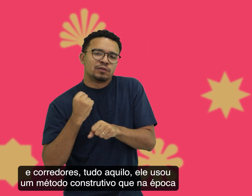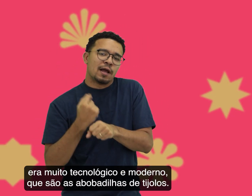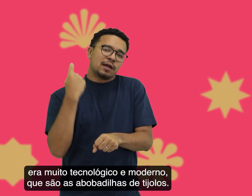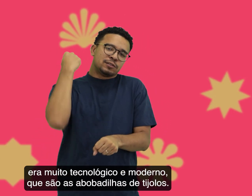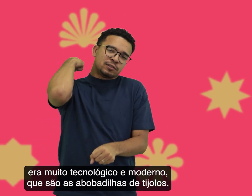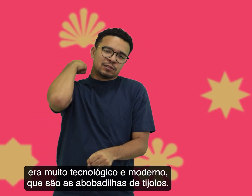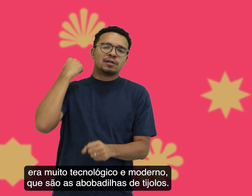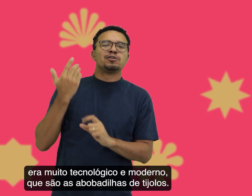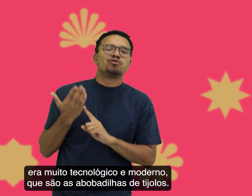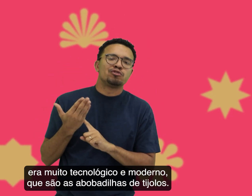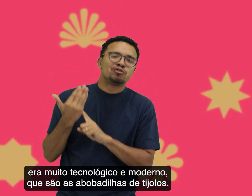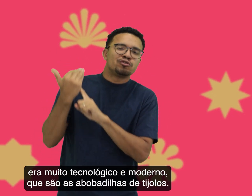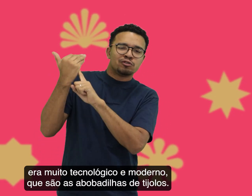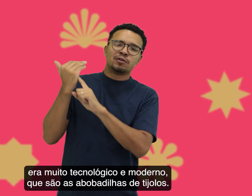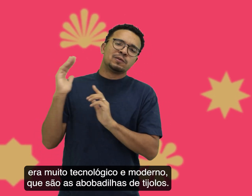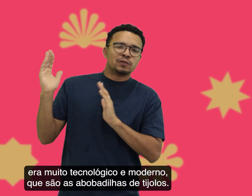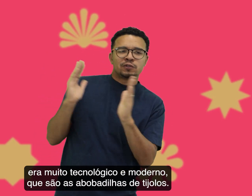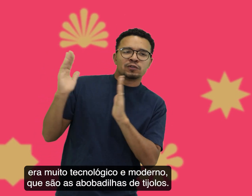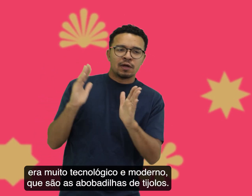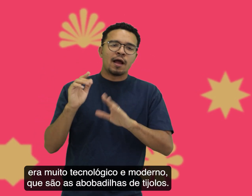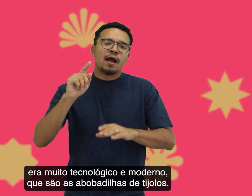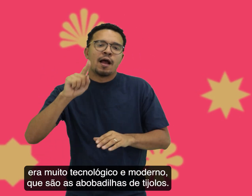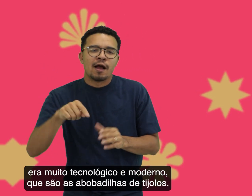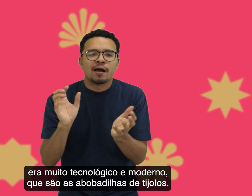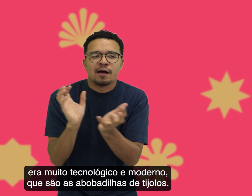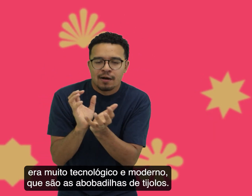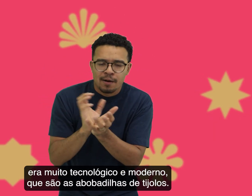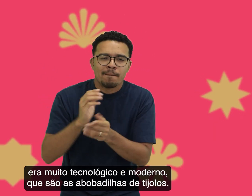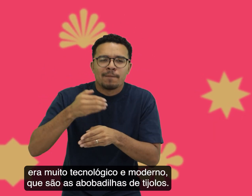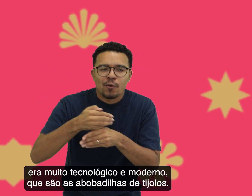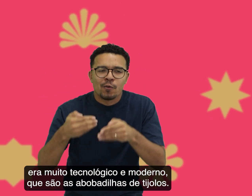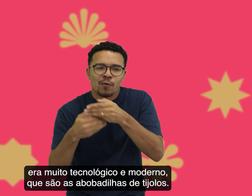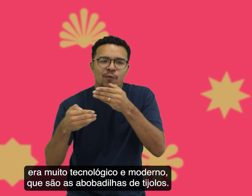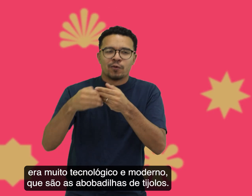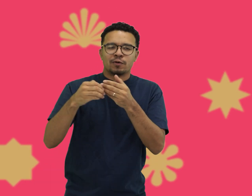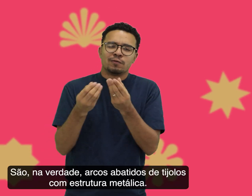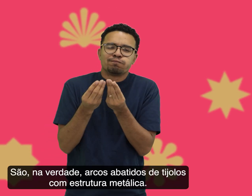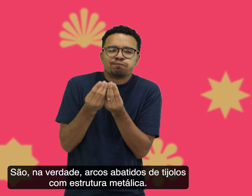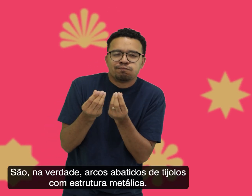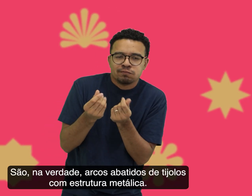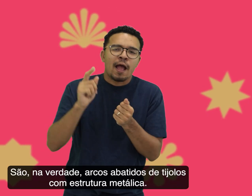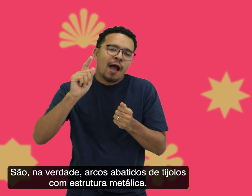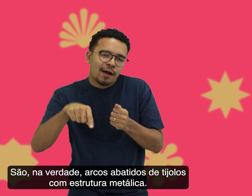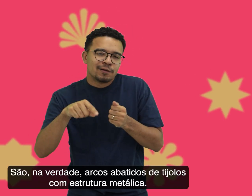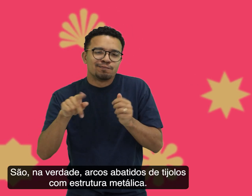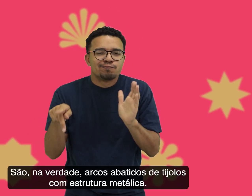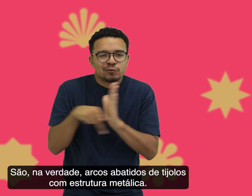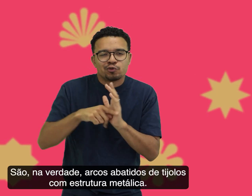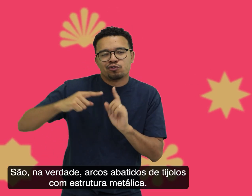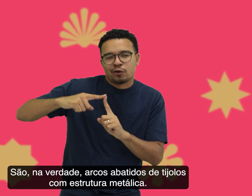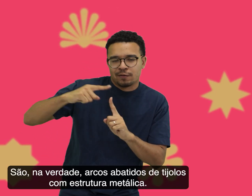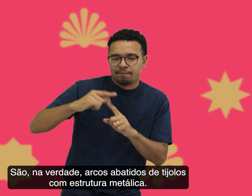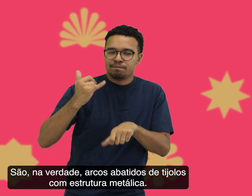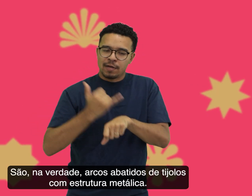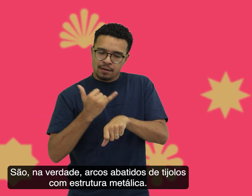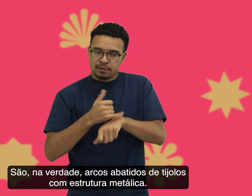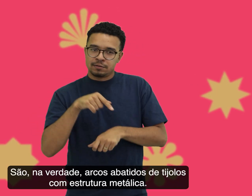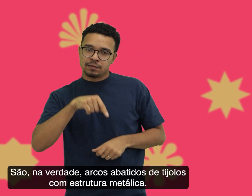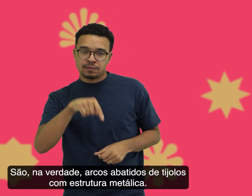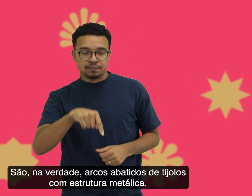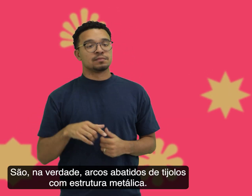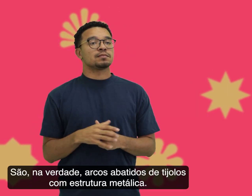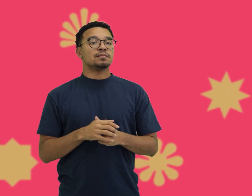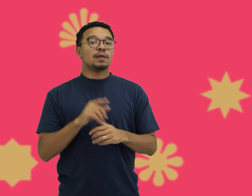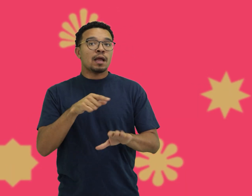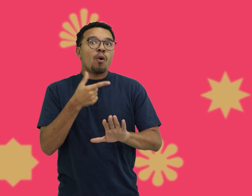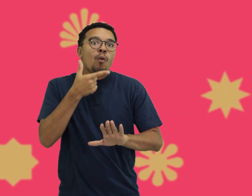método construtivo que na época era muito tecnológico e moderno, né? Que são as abobadilhas de tijolos. São, na verdade, arcos abatidos de